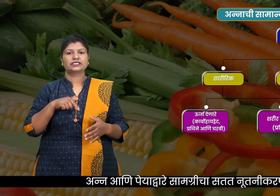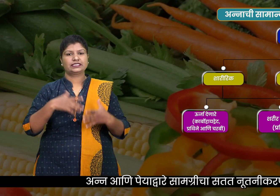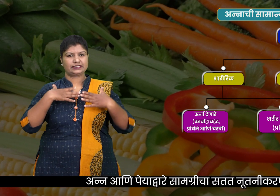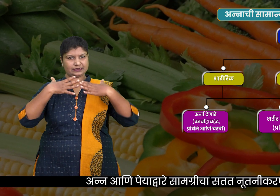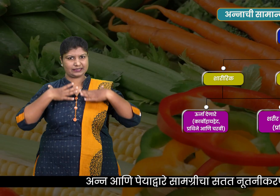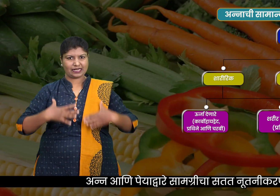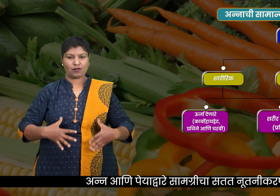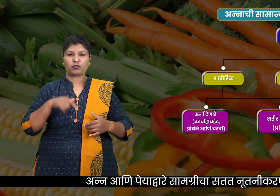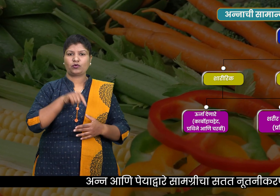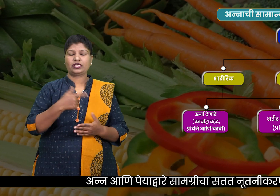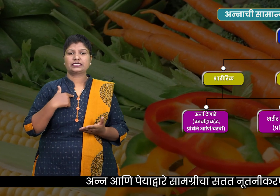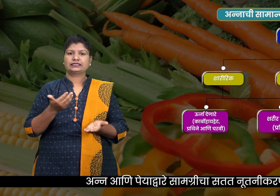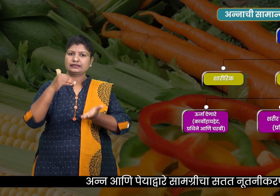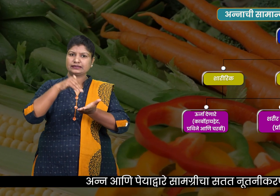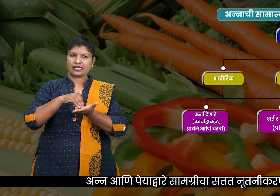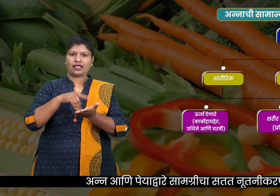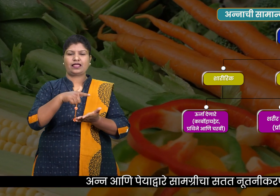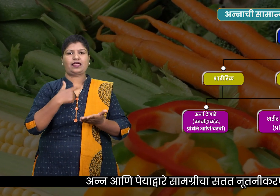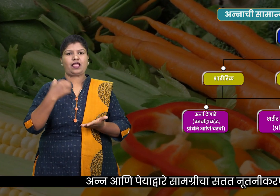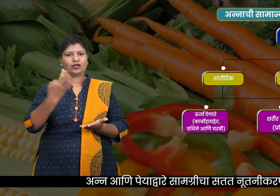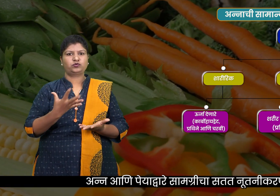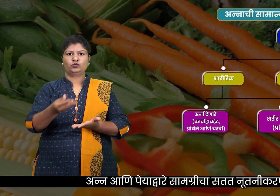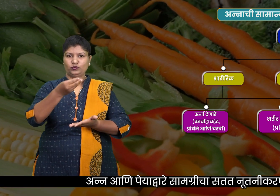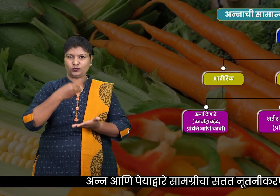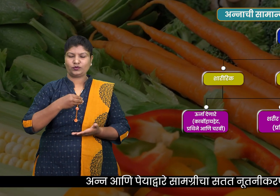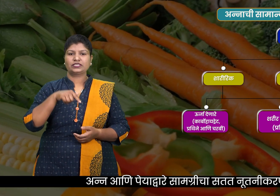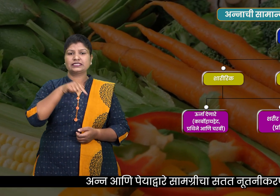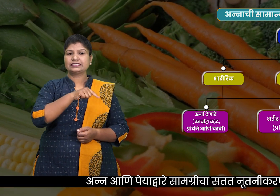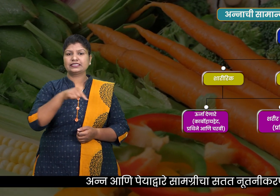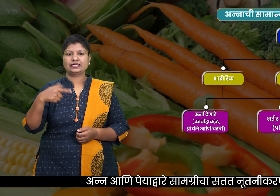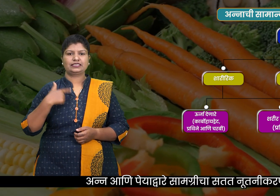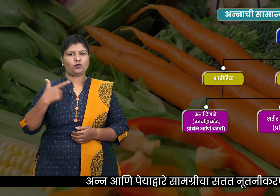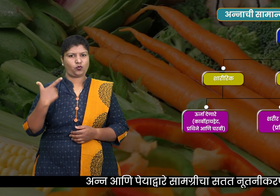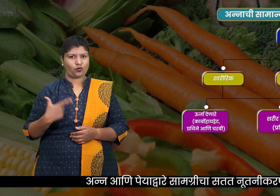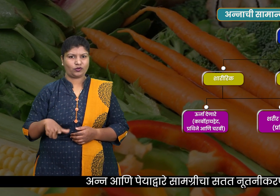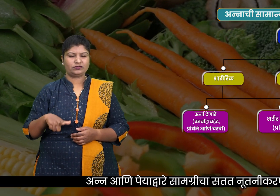अन्न आणि पेयाद्वारे सामग्रीचा सतत नूतनीकरण करून